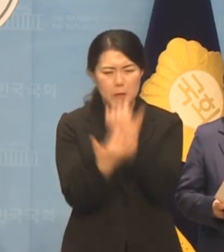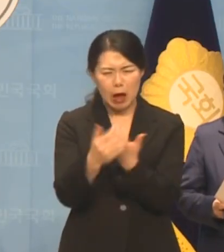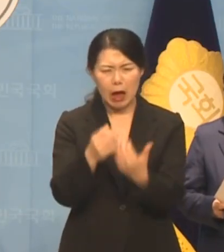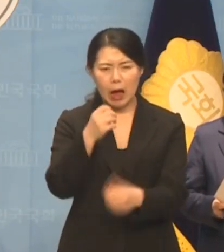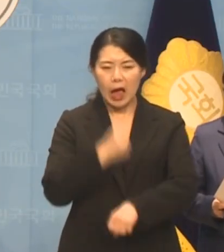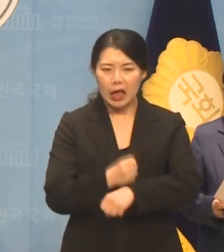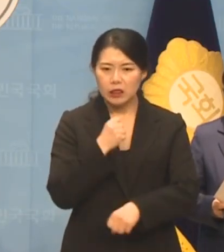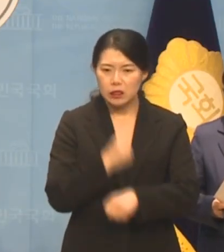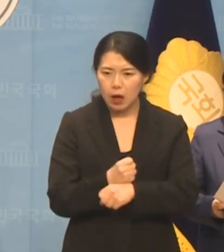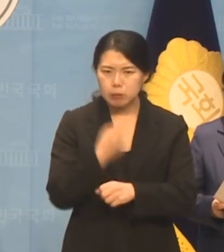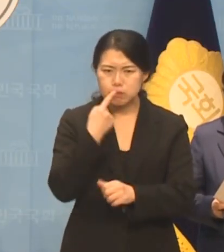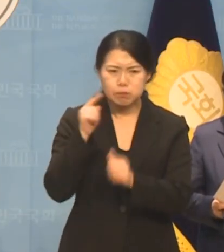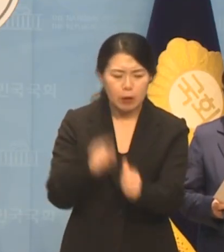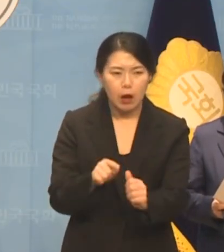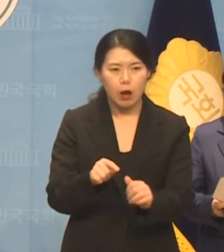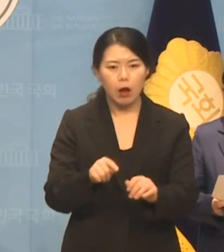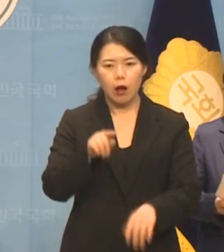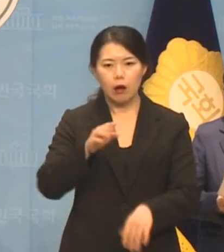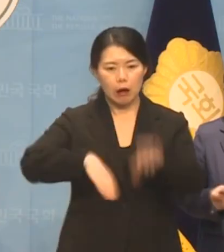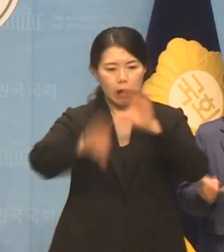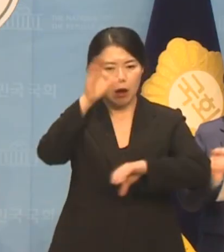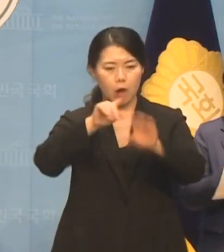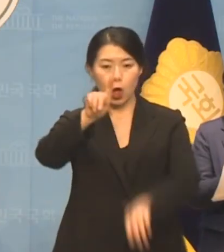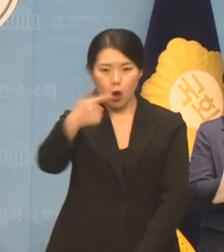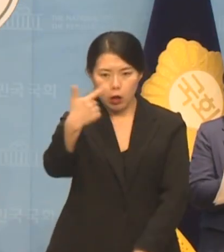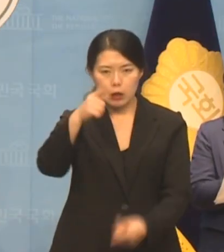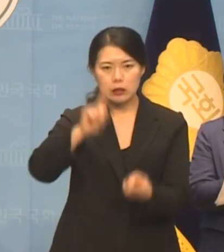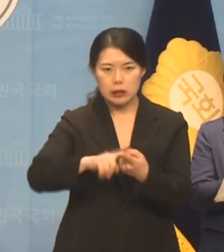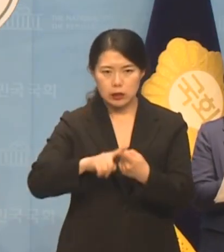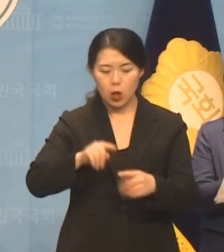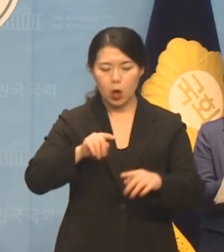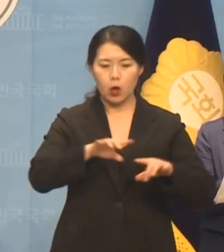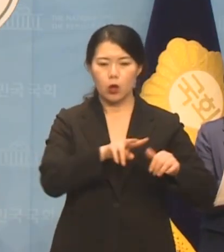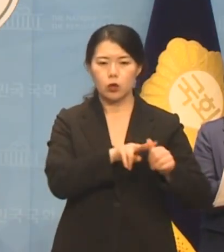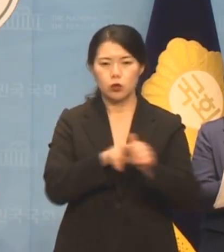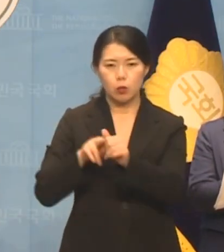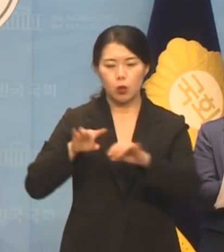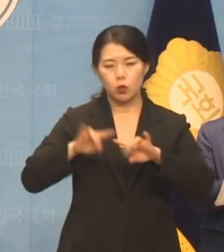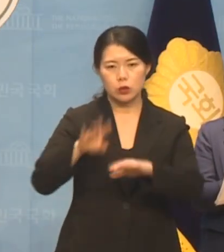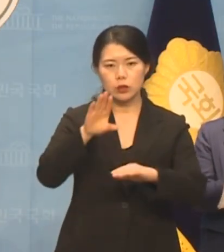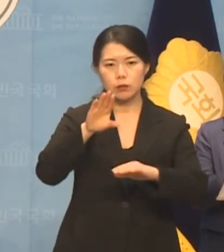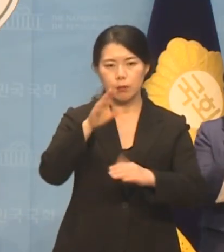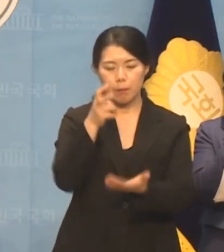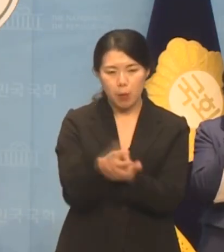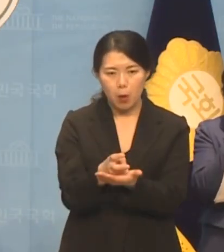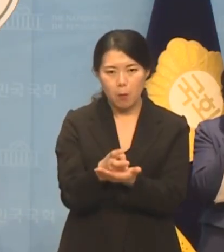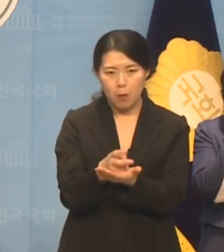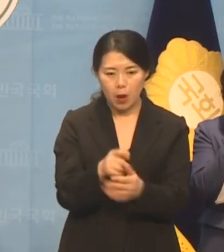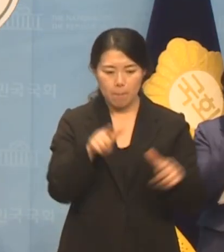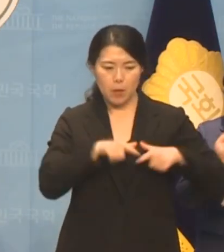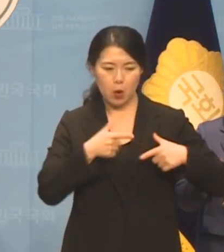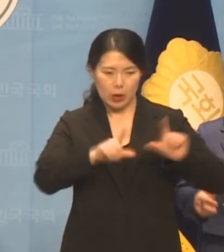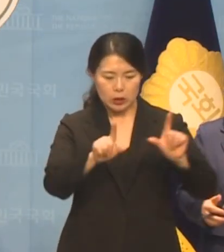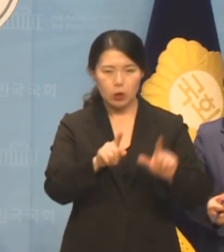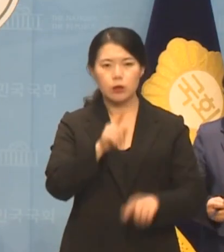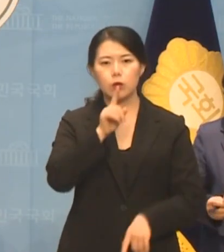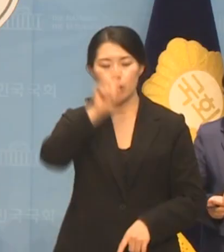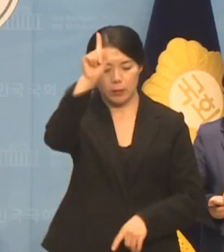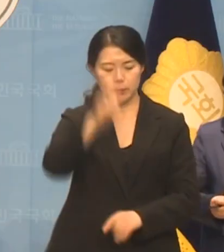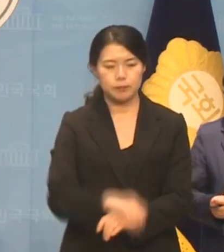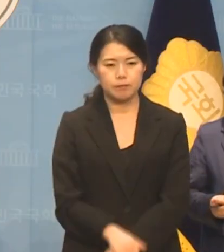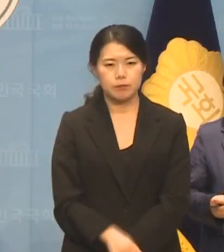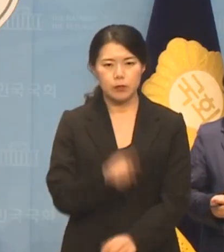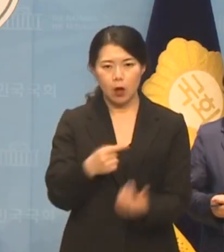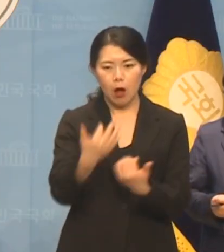음모론 게시글 16건에 대해 정보통신망법상 명예훼손 혐의로 고발합니다. 해당 주장은